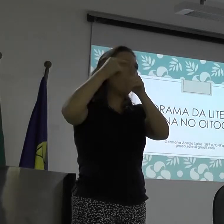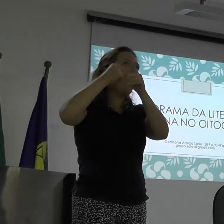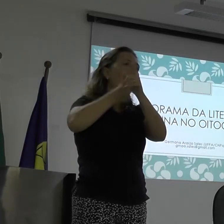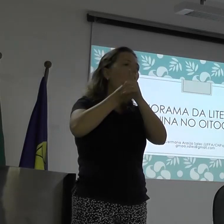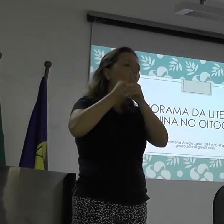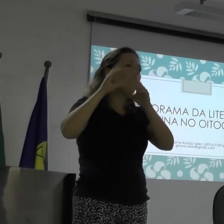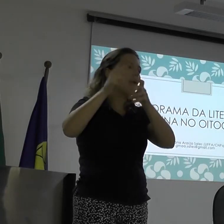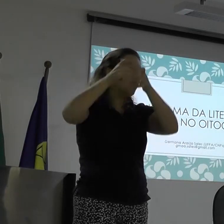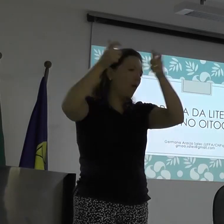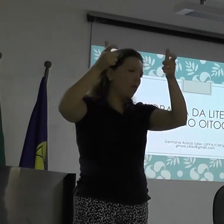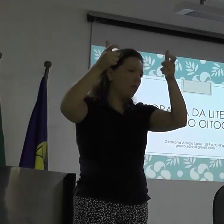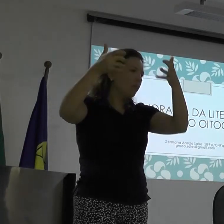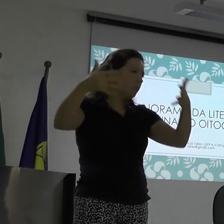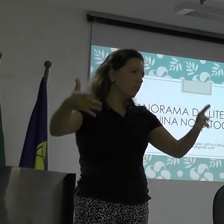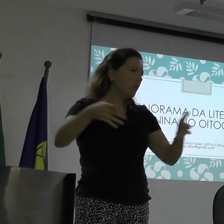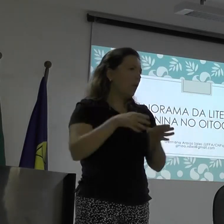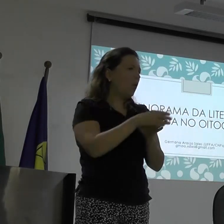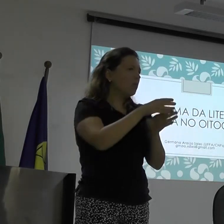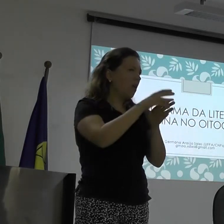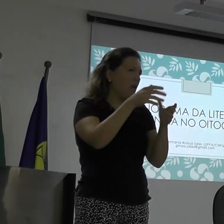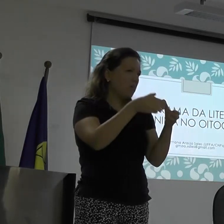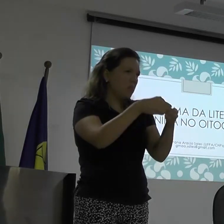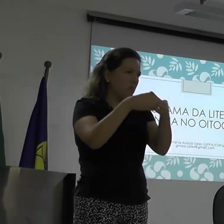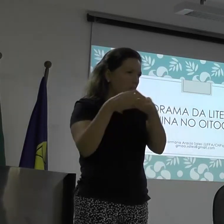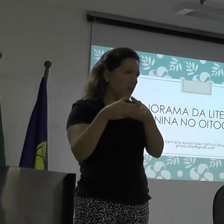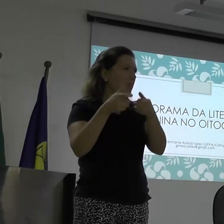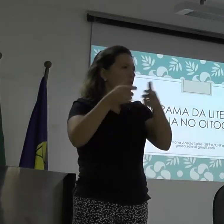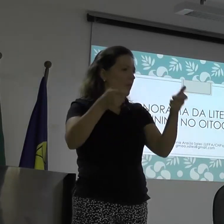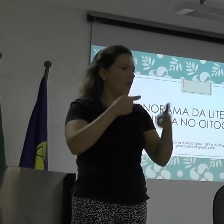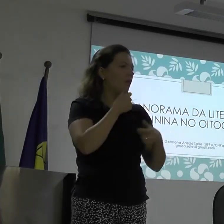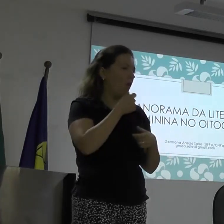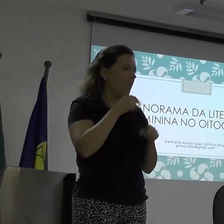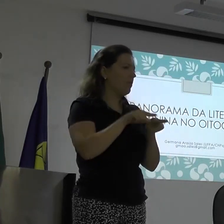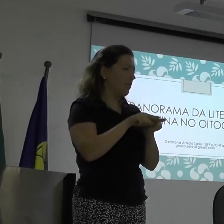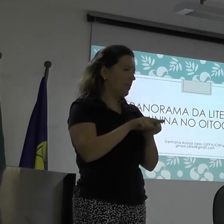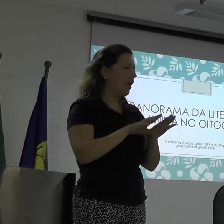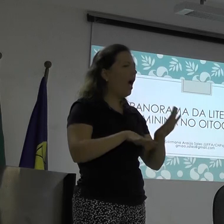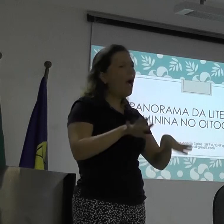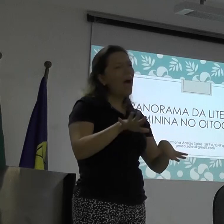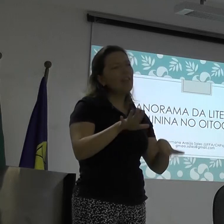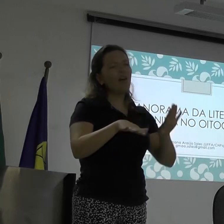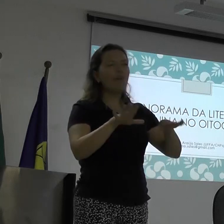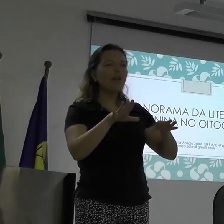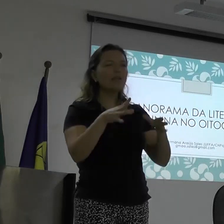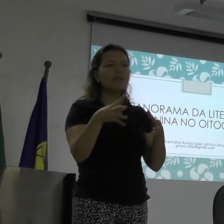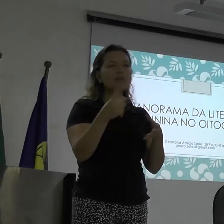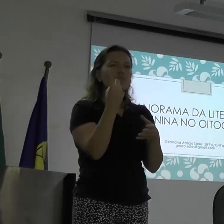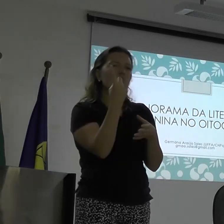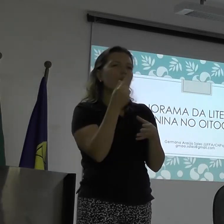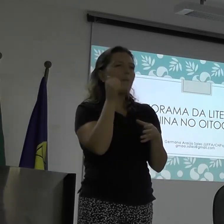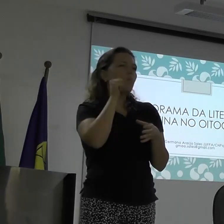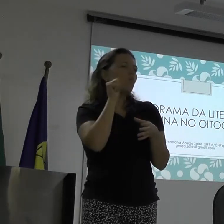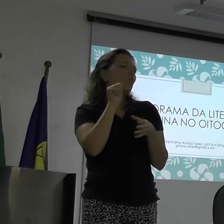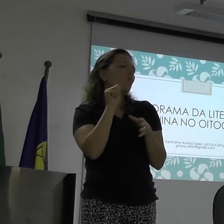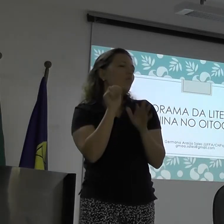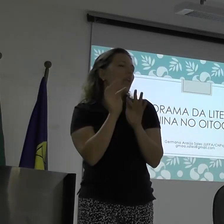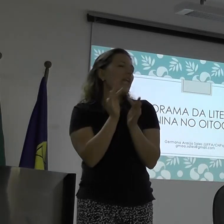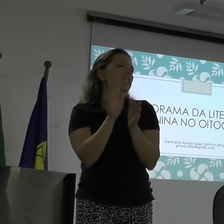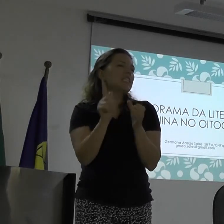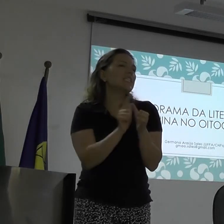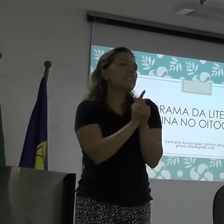afora. E aí, atualmente, é conveniente botar uma mulherzinha que diga